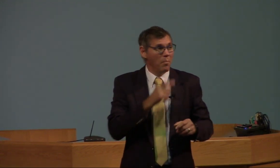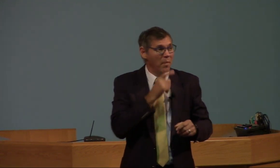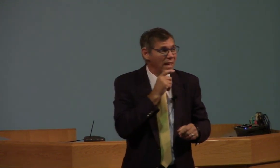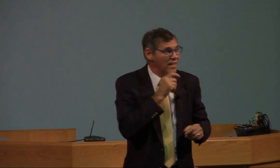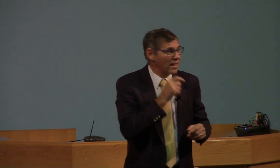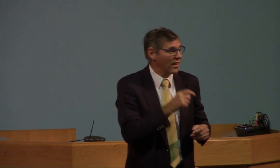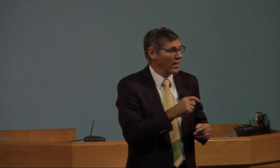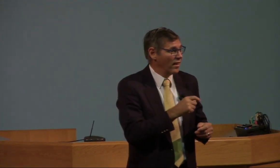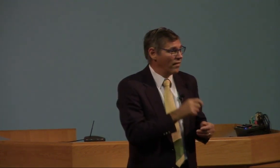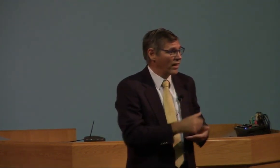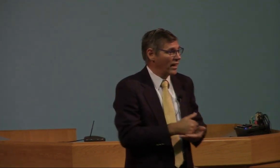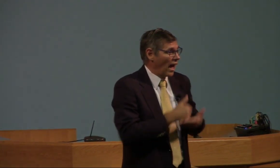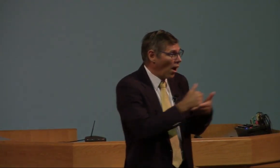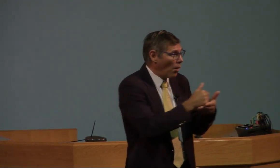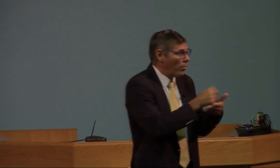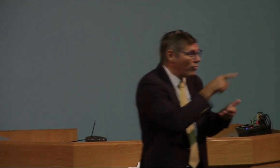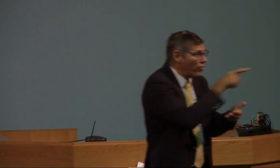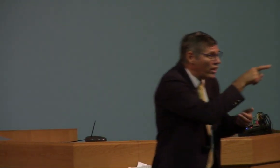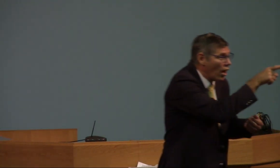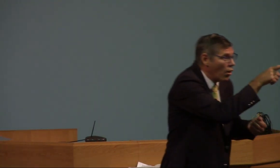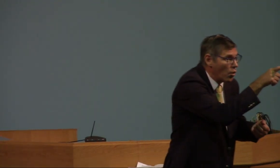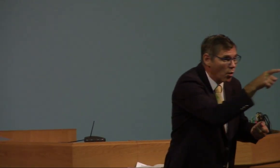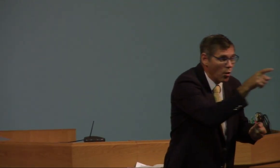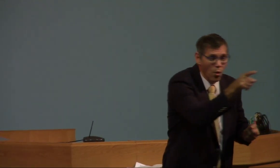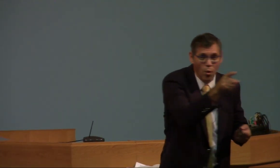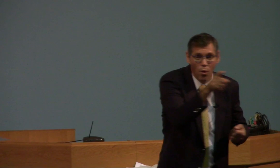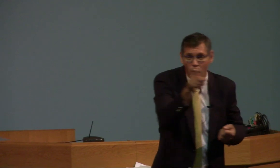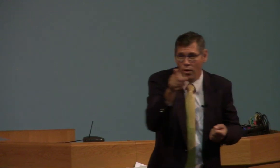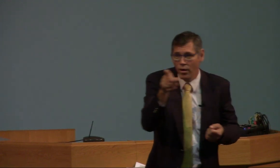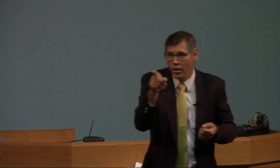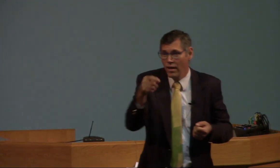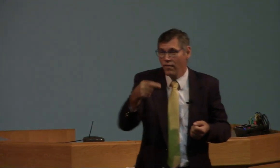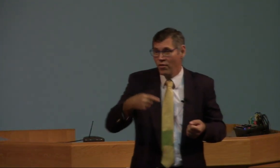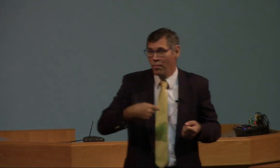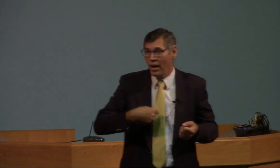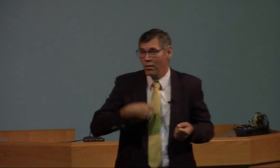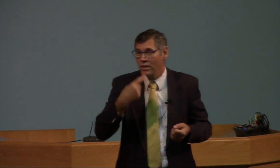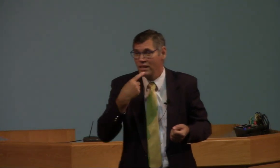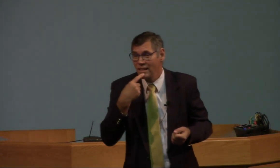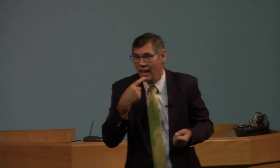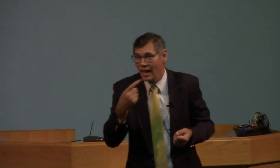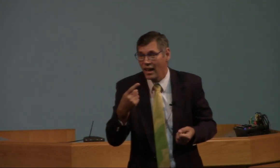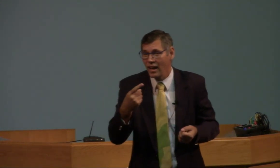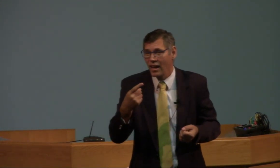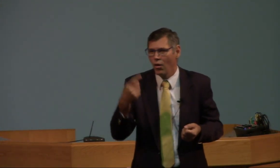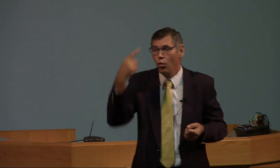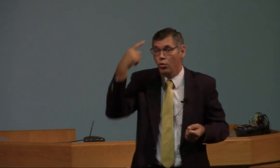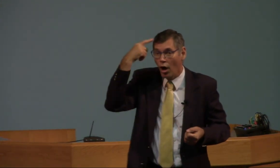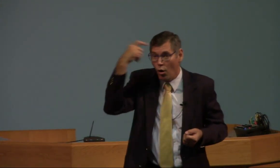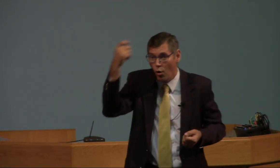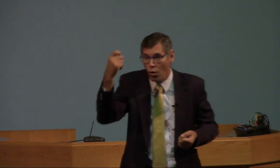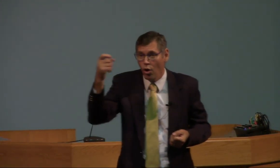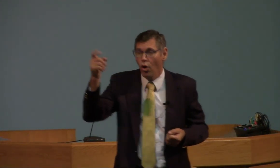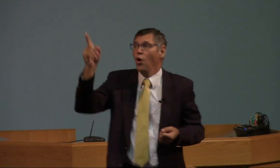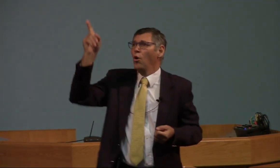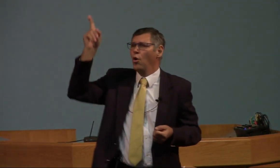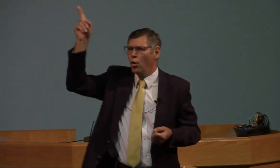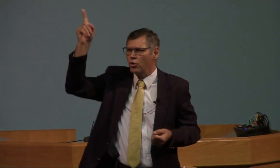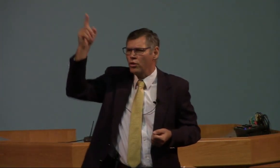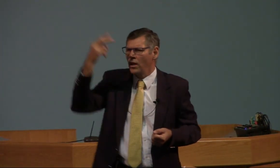Mense wat help om vir jou, vir my om te sê, onthou, God,